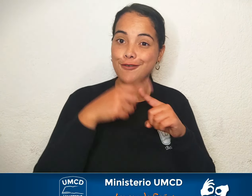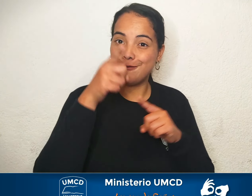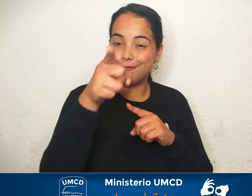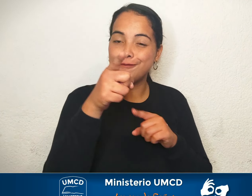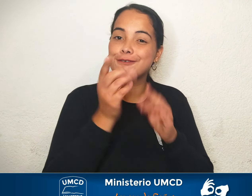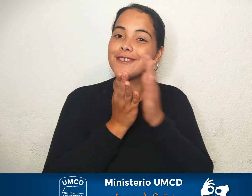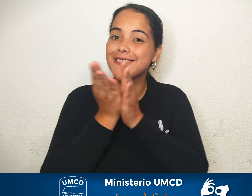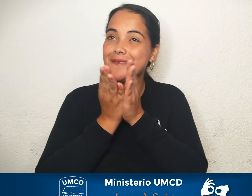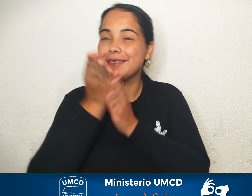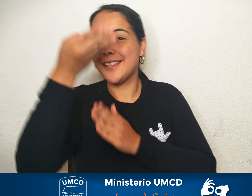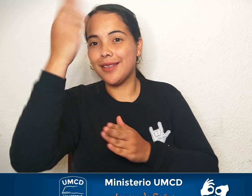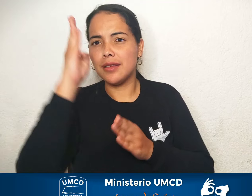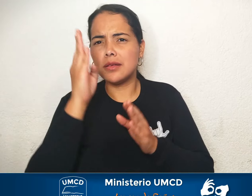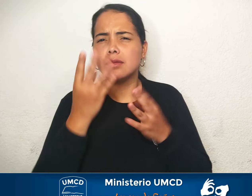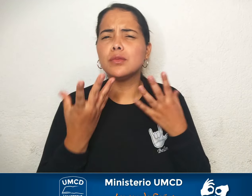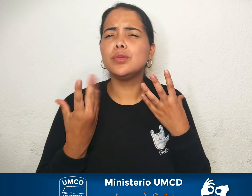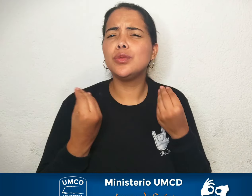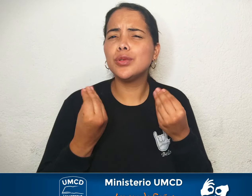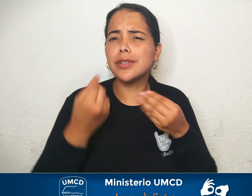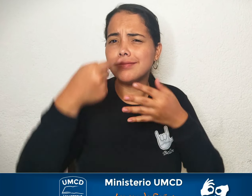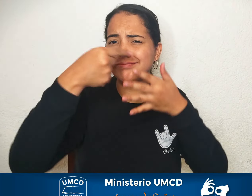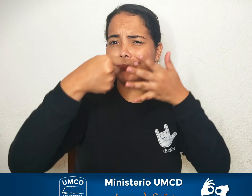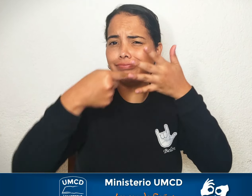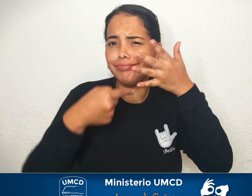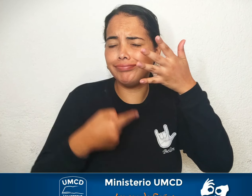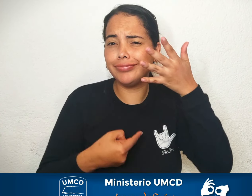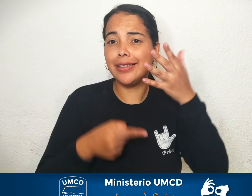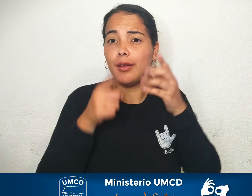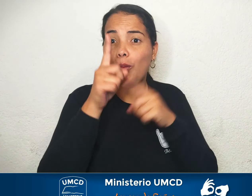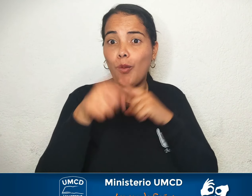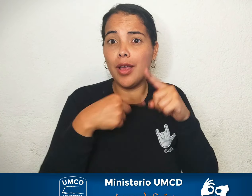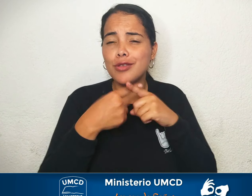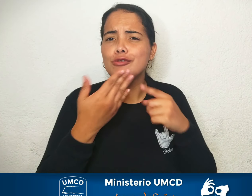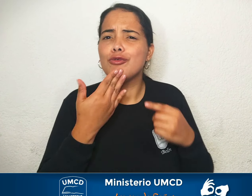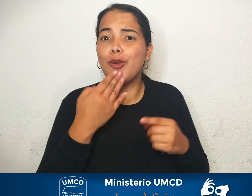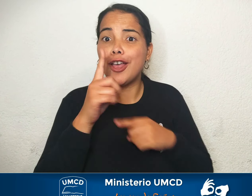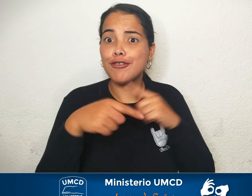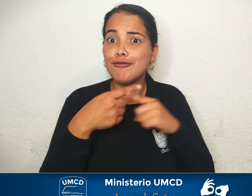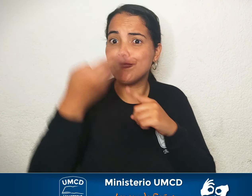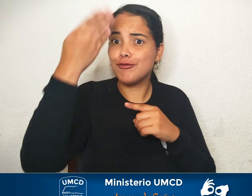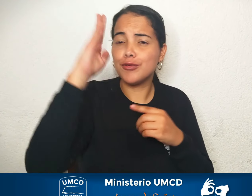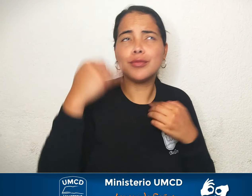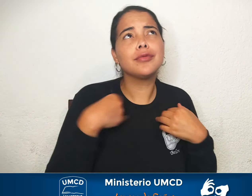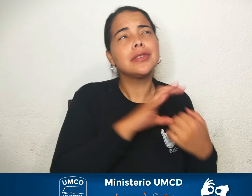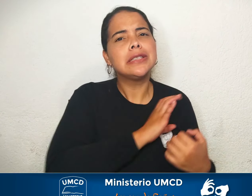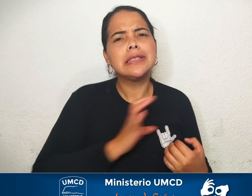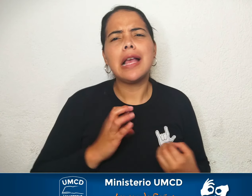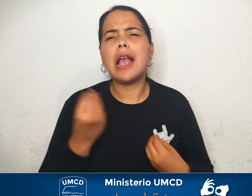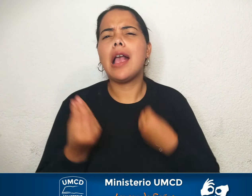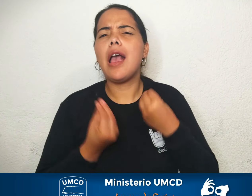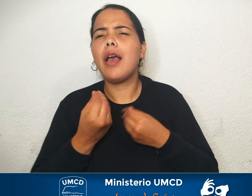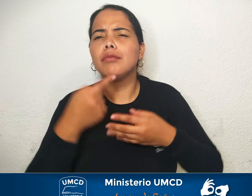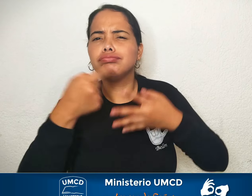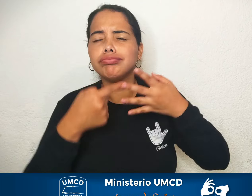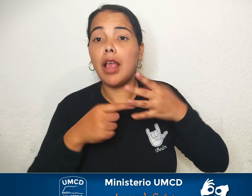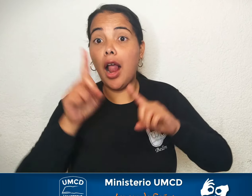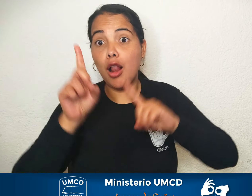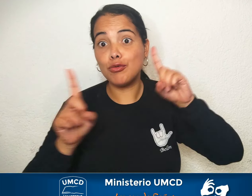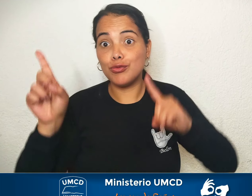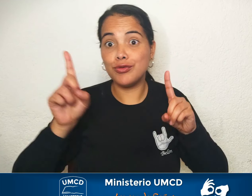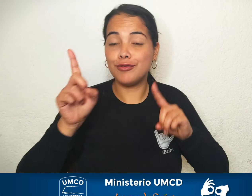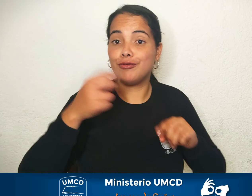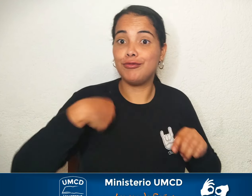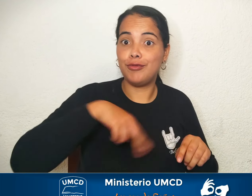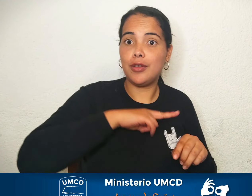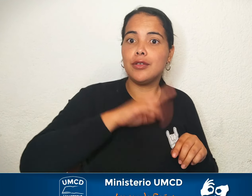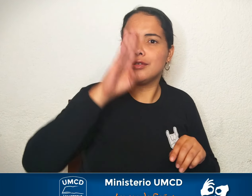En la obra del Señor existen varios actores que participan en lo que Él está haciendo en la vida de un creyente. Hay